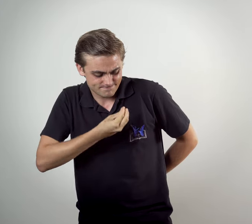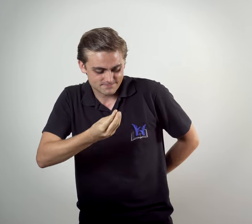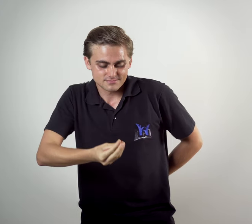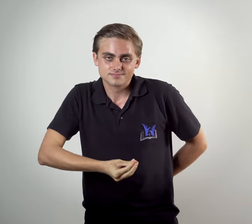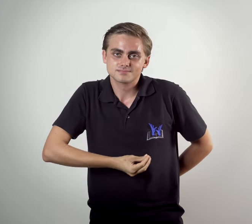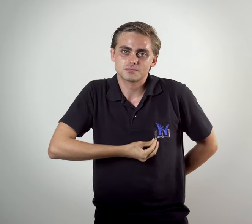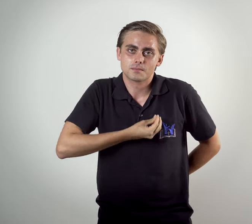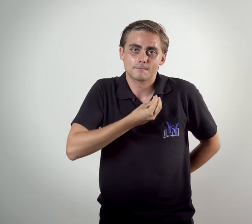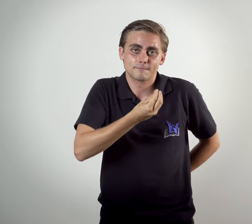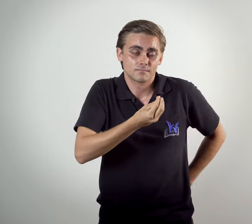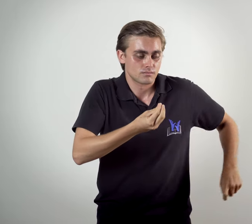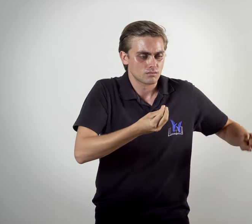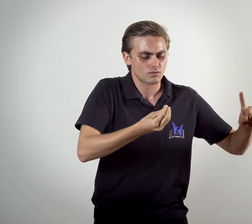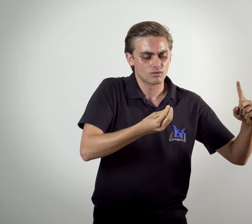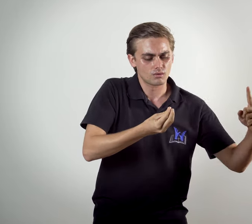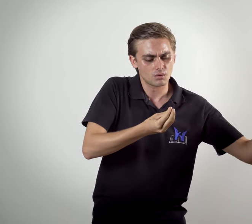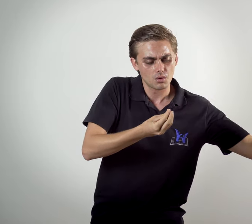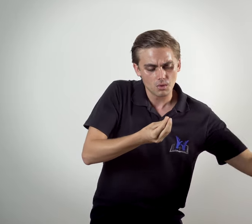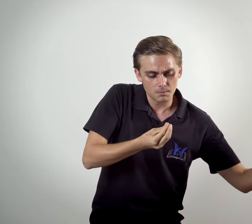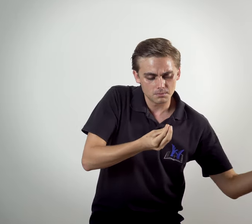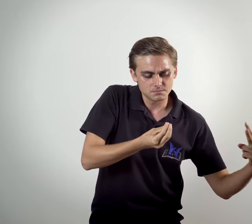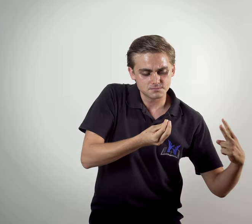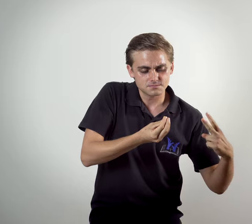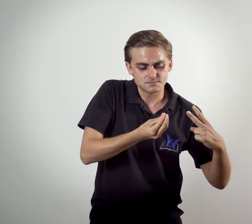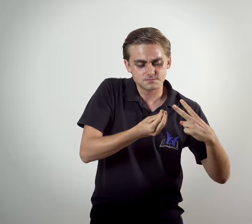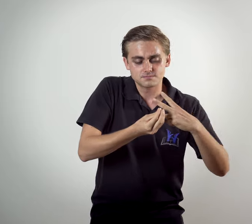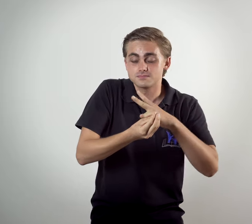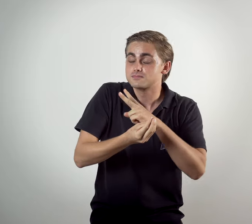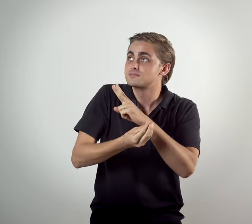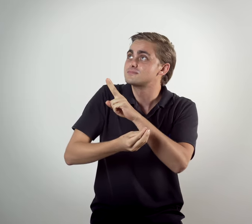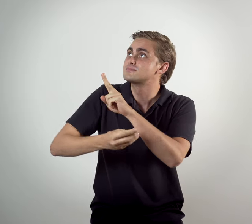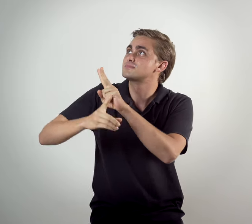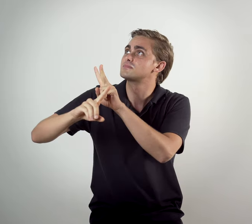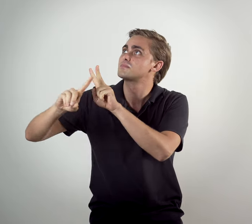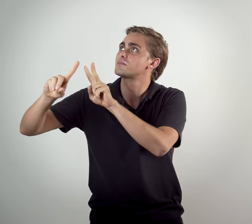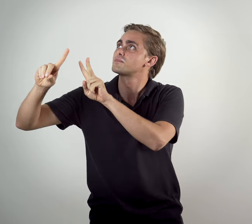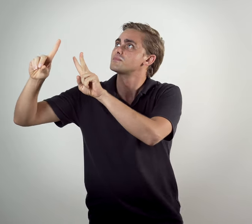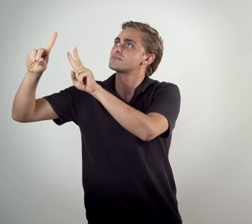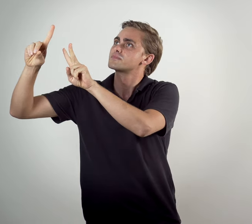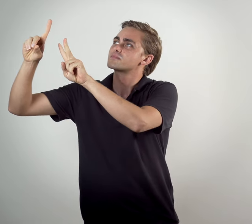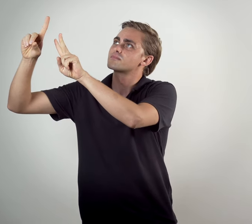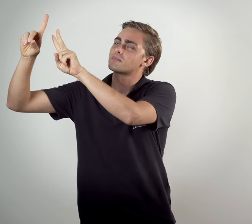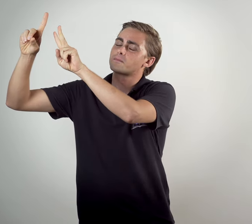minha vida alguém possa te enxergar, faze com